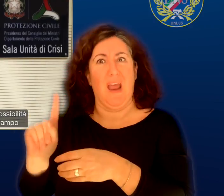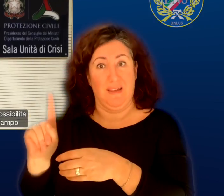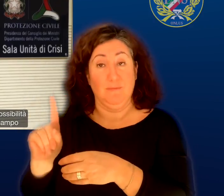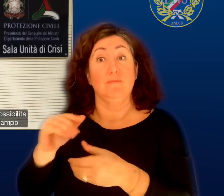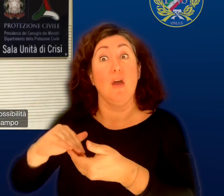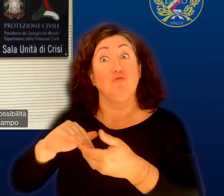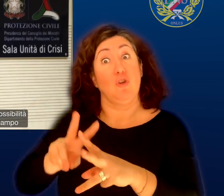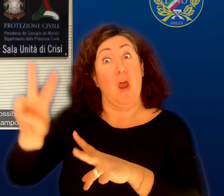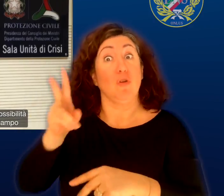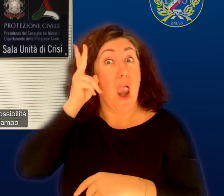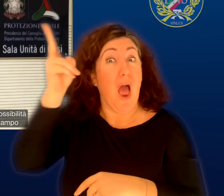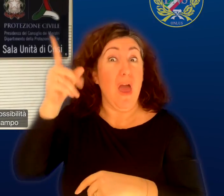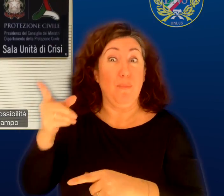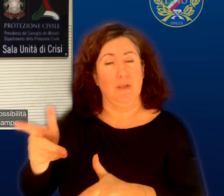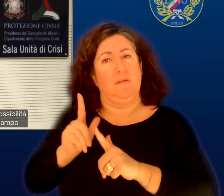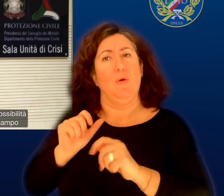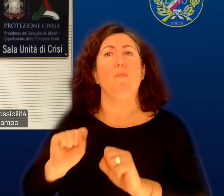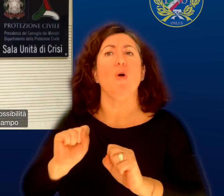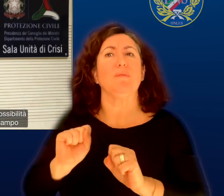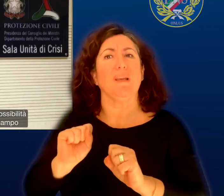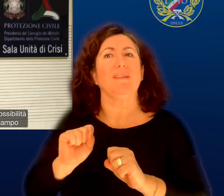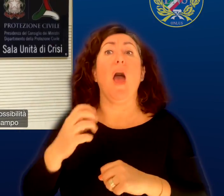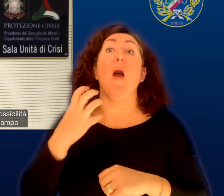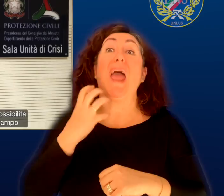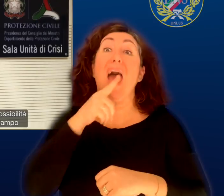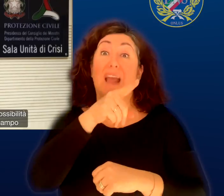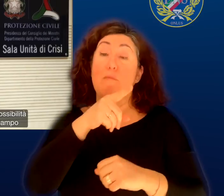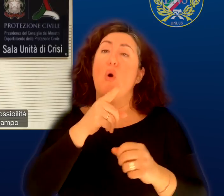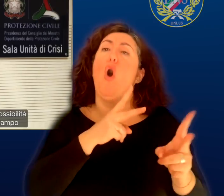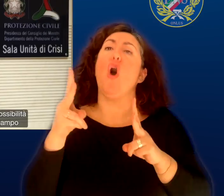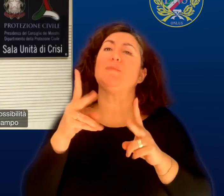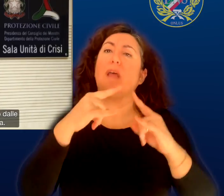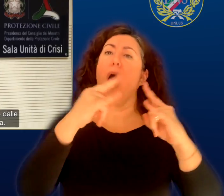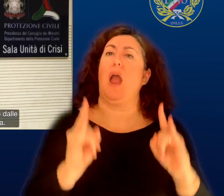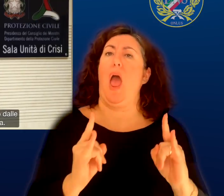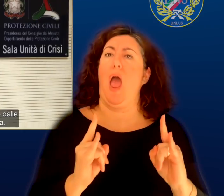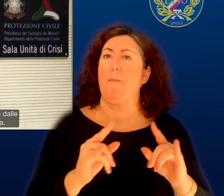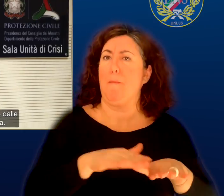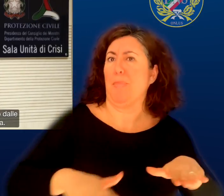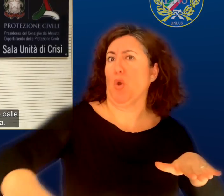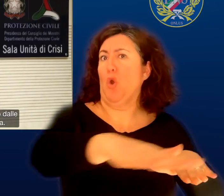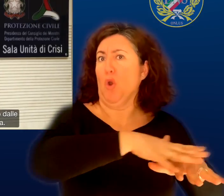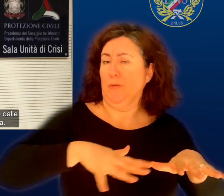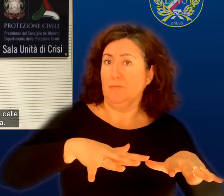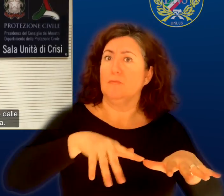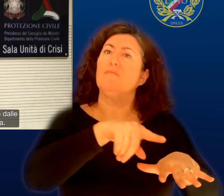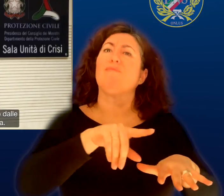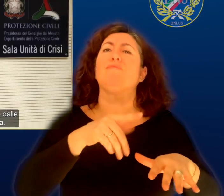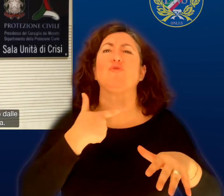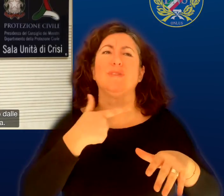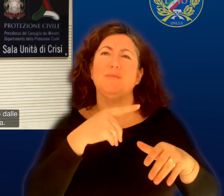Nazionale Alpini ci dà la possibilità di allestire a Bergamo un ospedale da campo per poter gestire